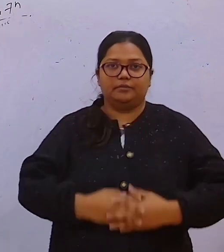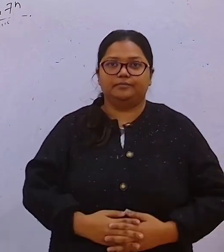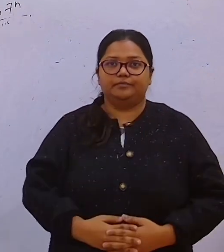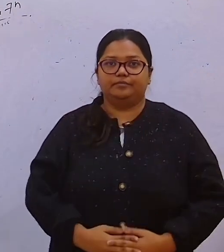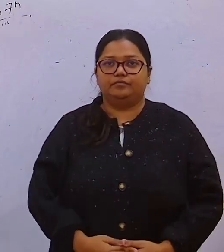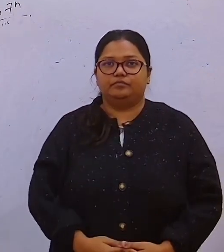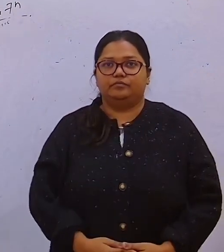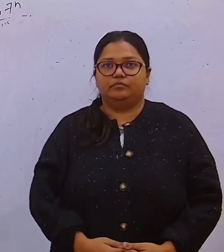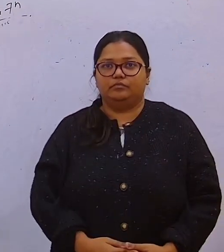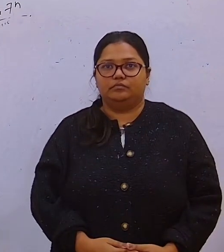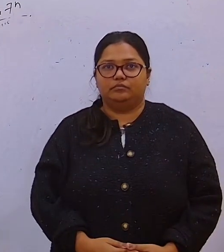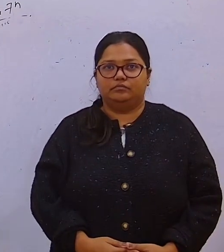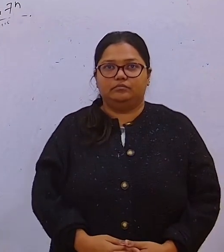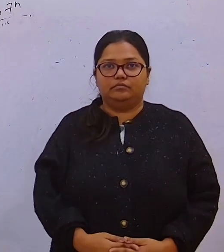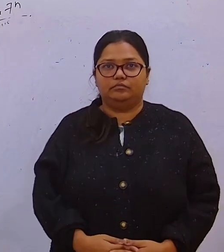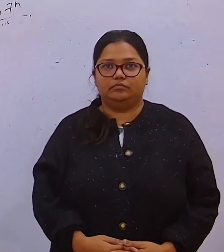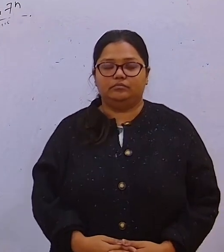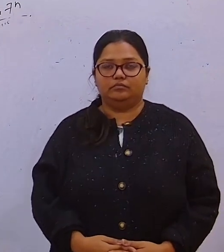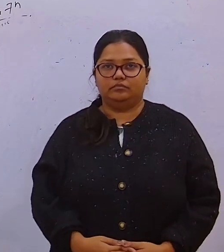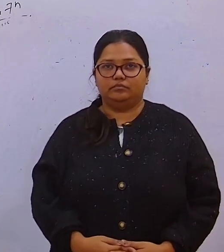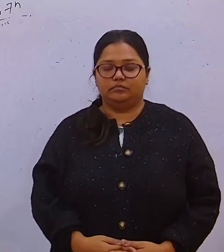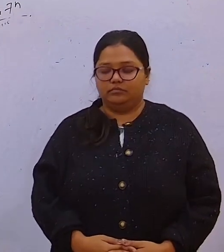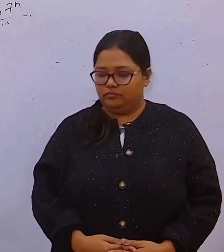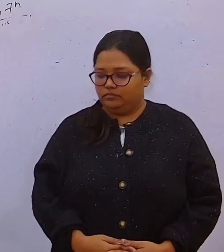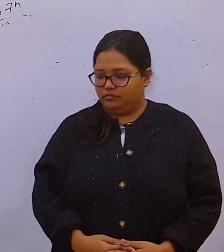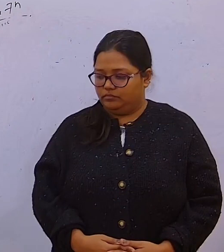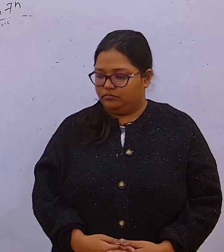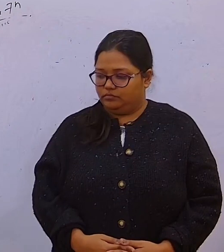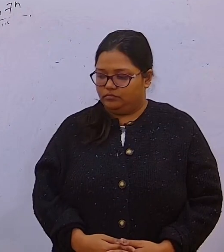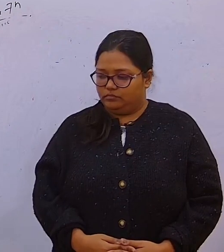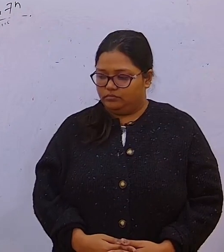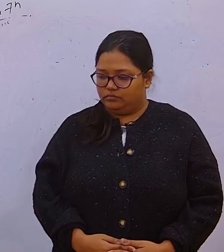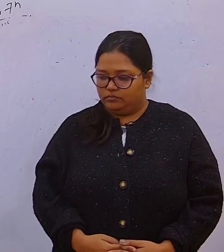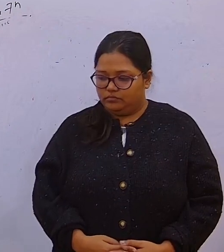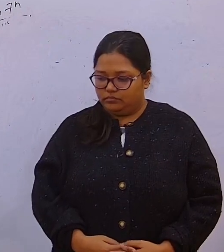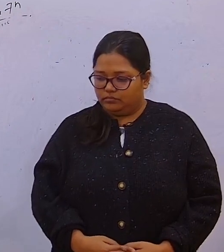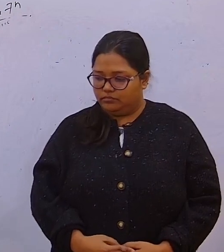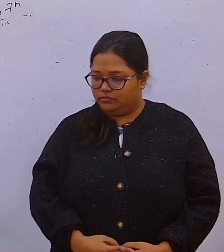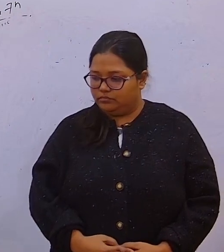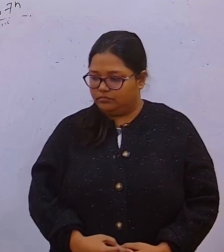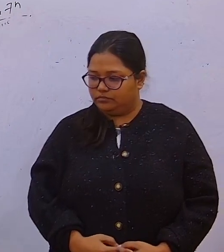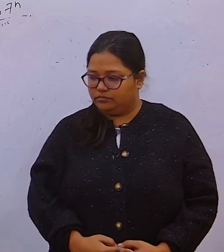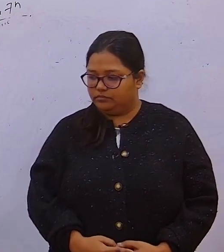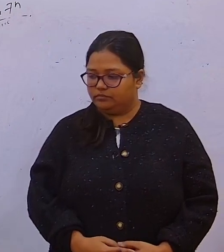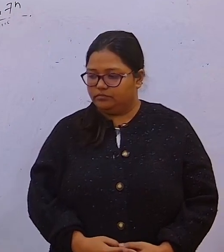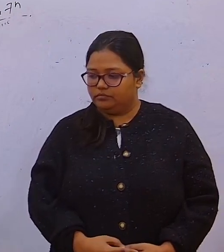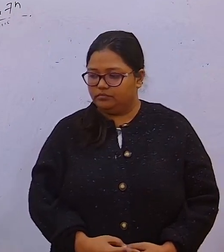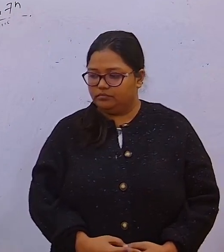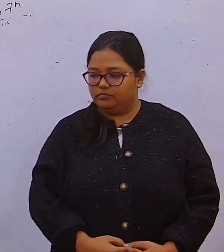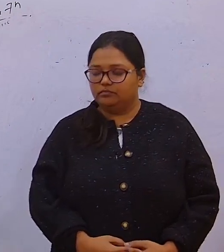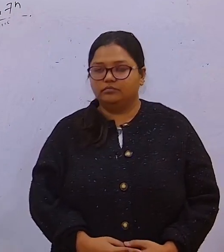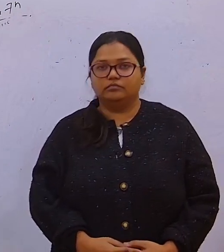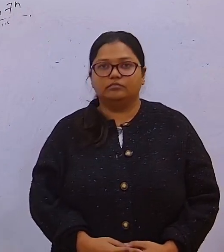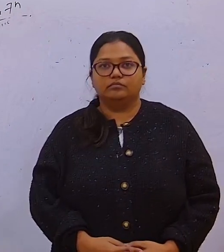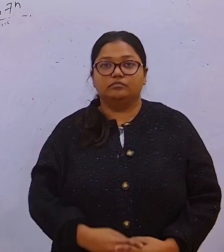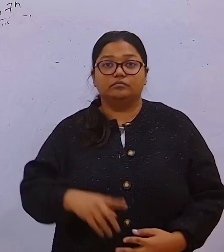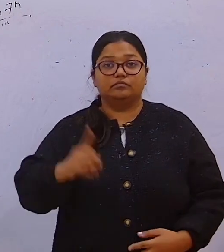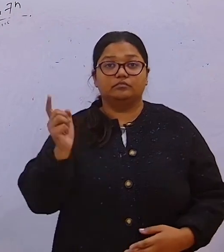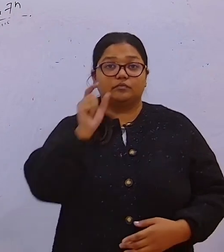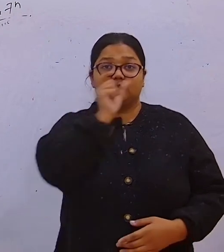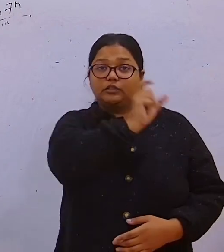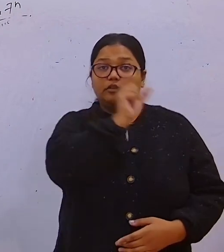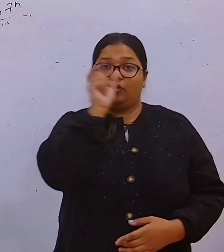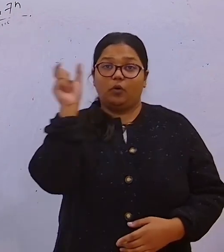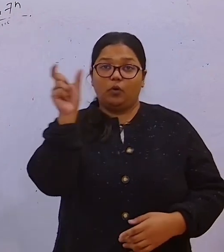ही डेज बाय डेज लिखना है, ठीक है। हमारा जो रूल क्या कहता है कि दोनों सिंगुलर